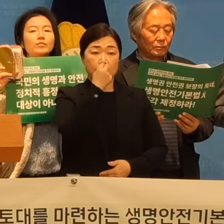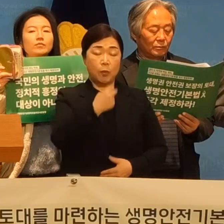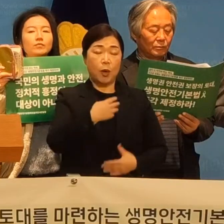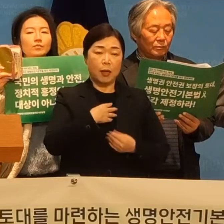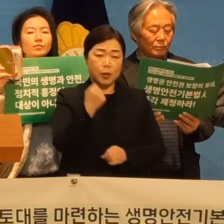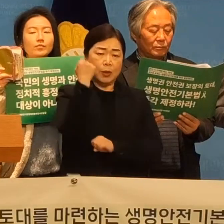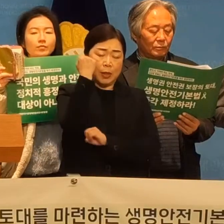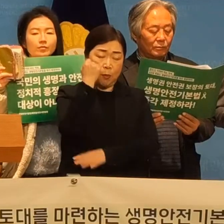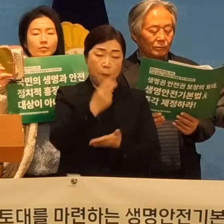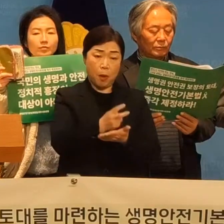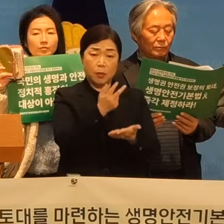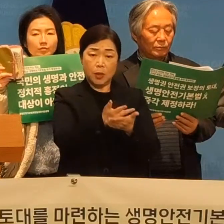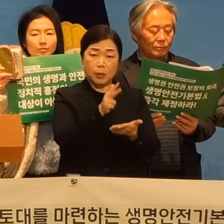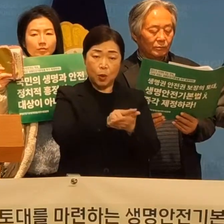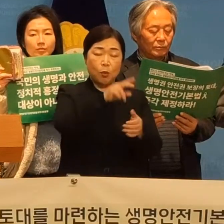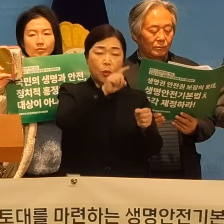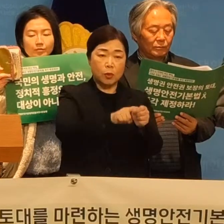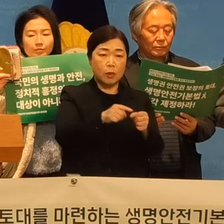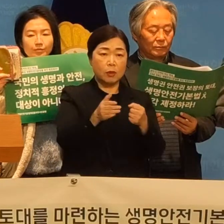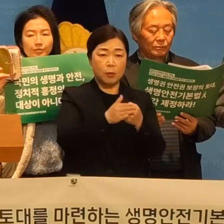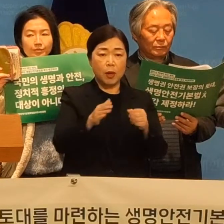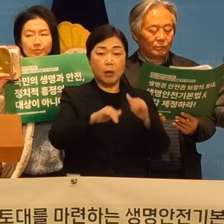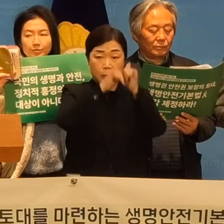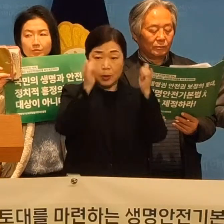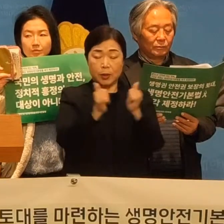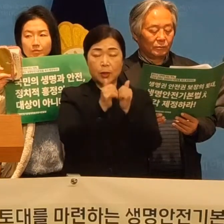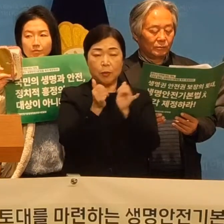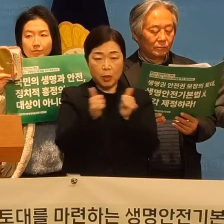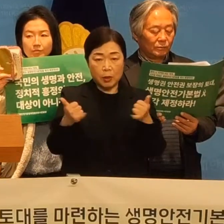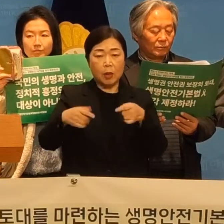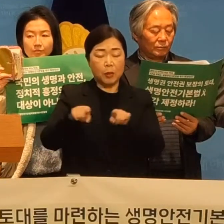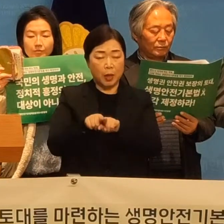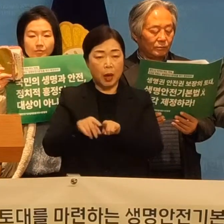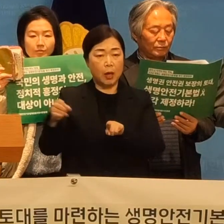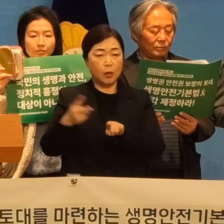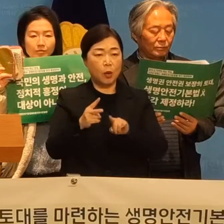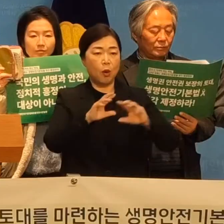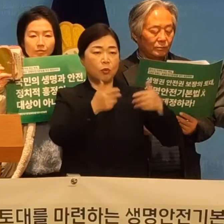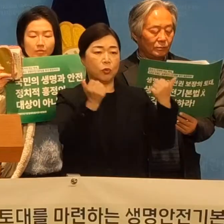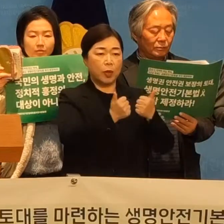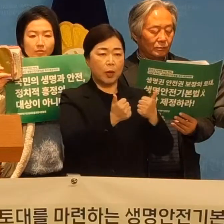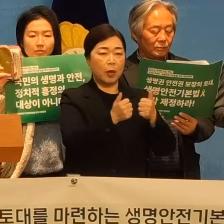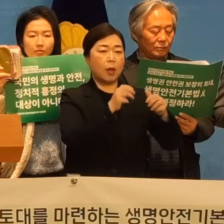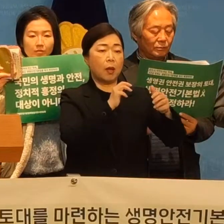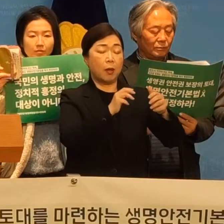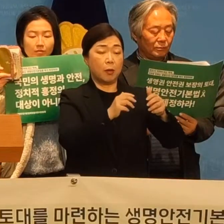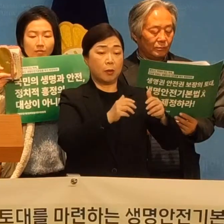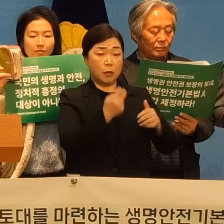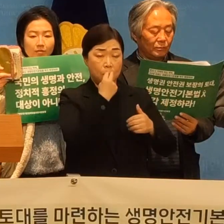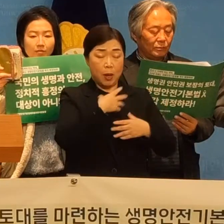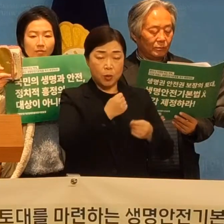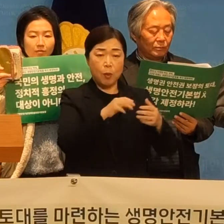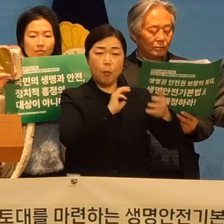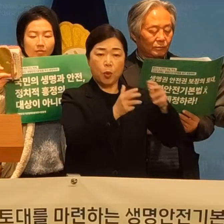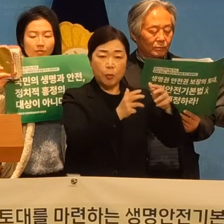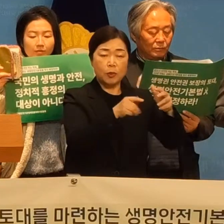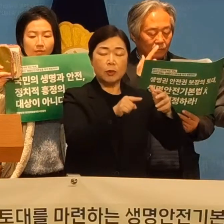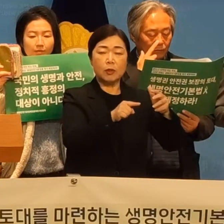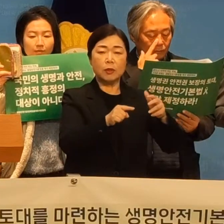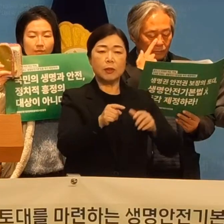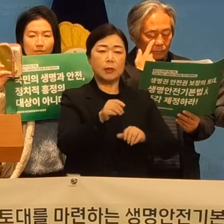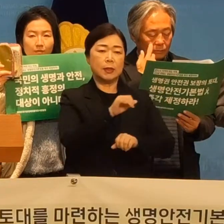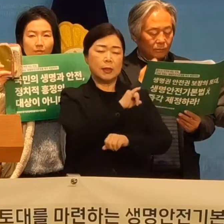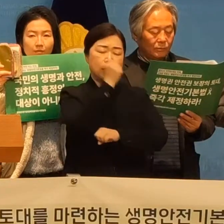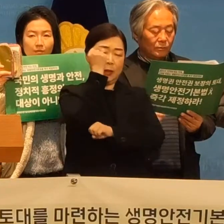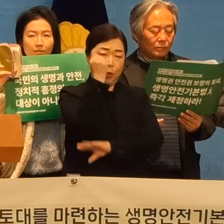생명안전기본법 제정을 위한 시민동행과 국회 생명안전포럼은 인간 존엄의